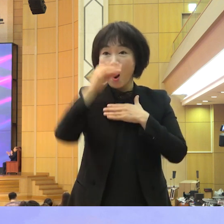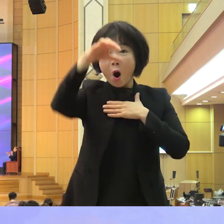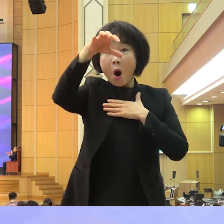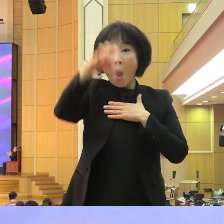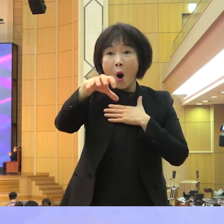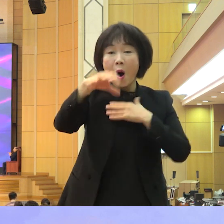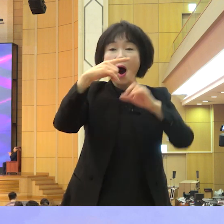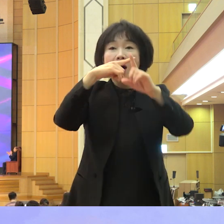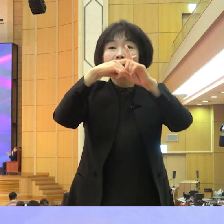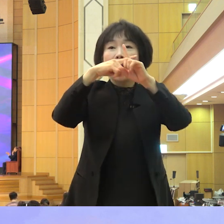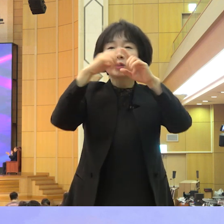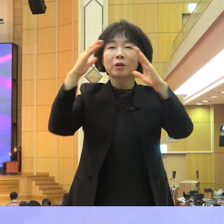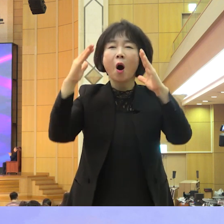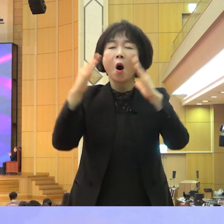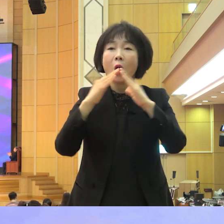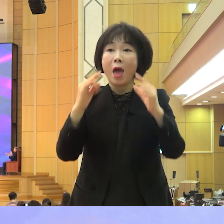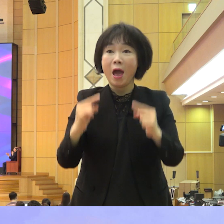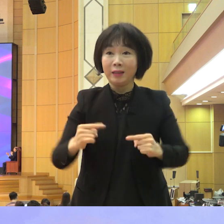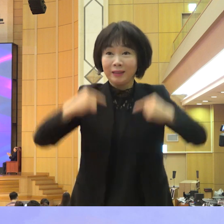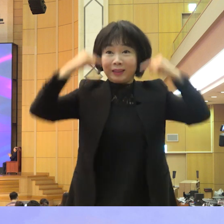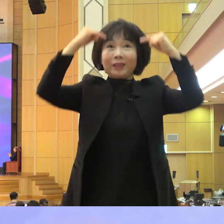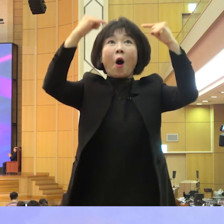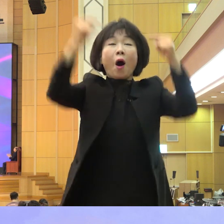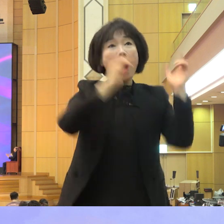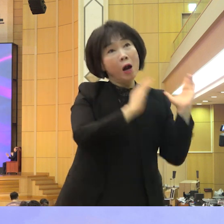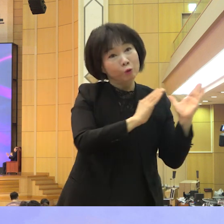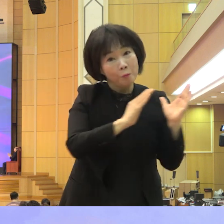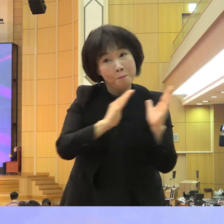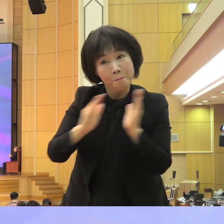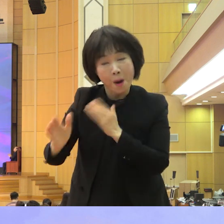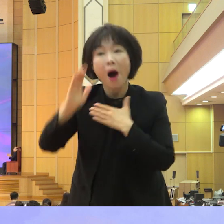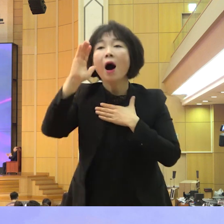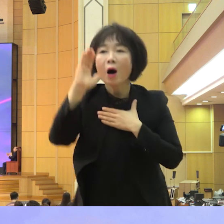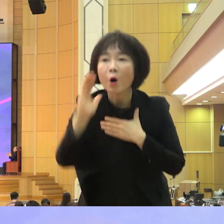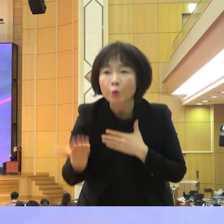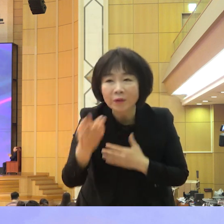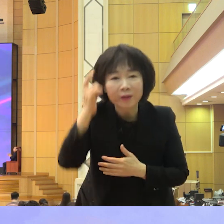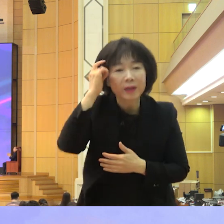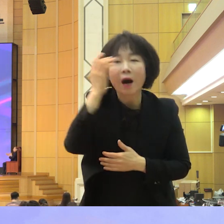몸은 거룩한 곳 성전에 들어갈